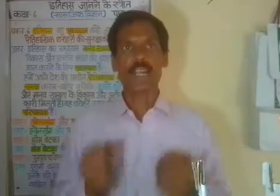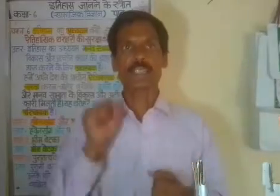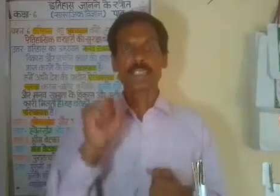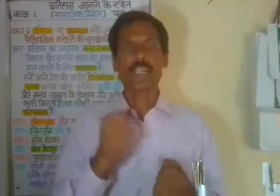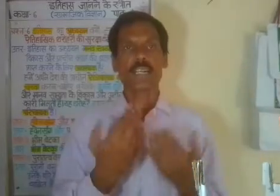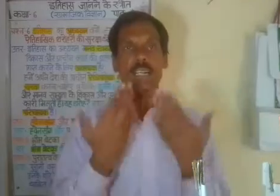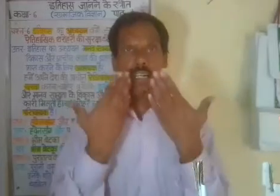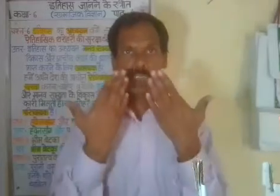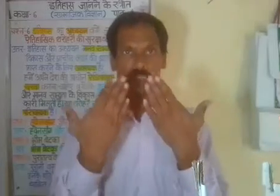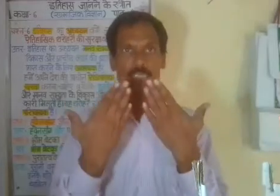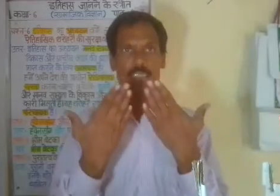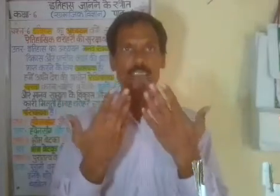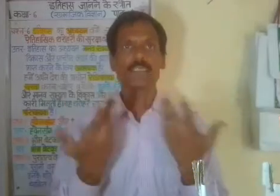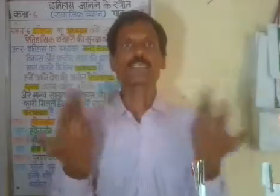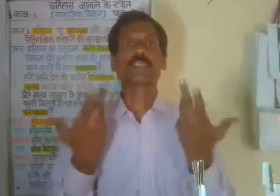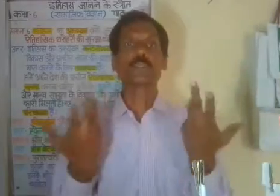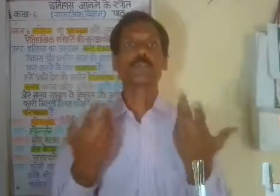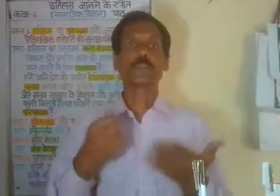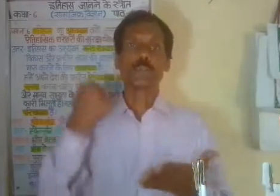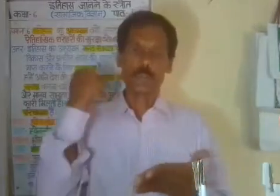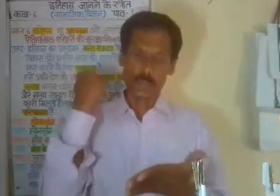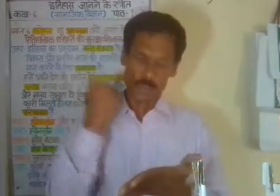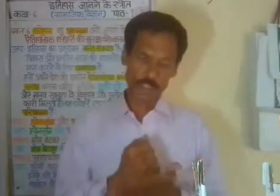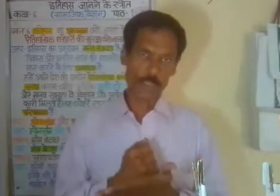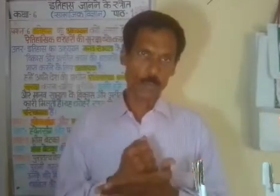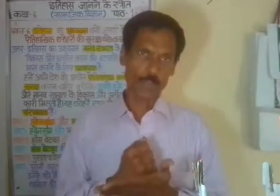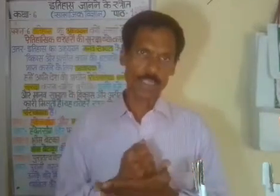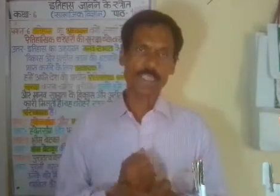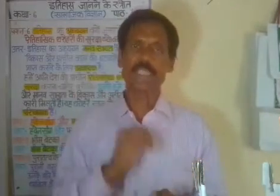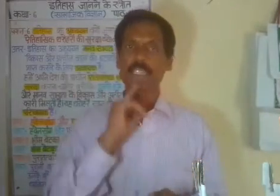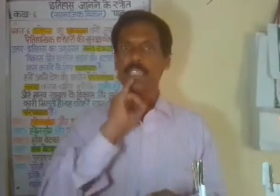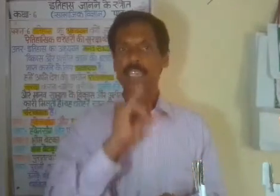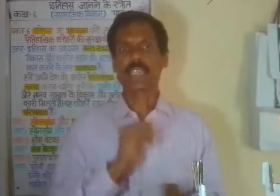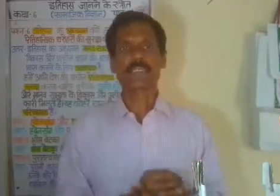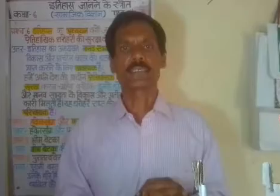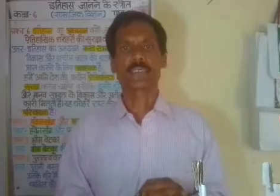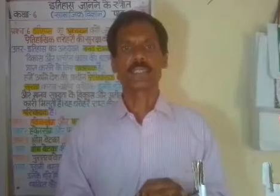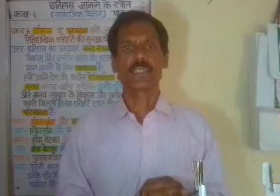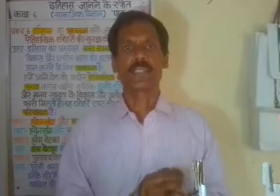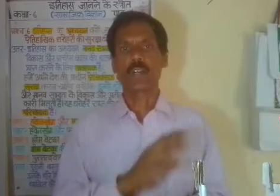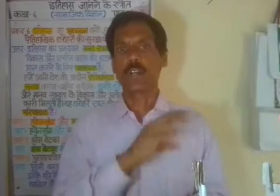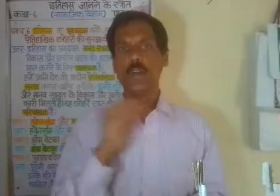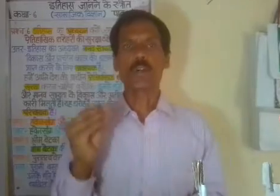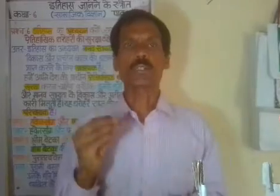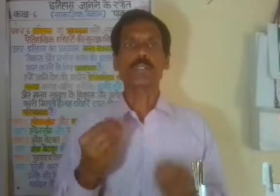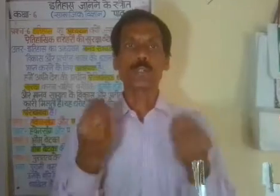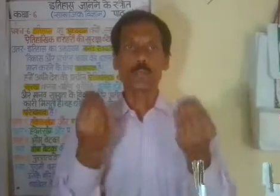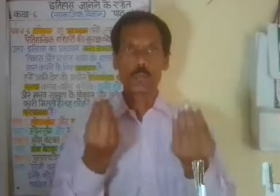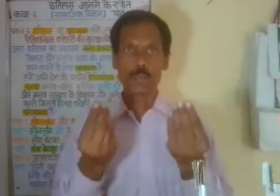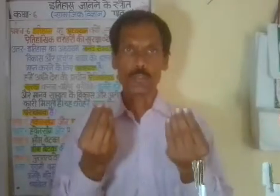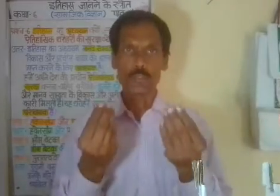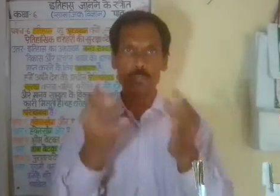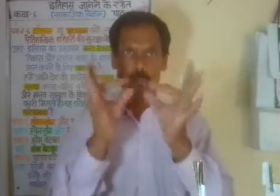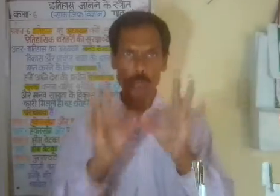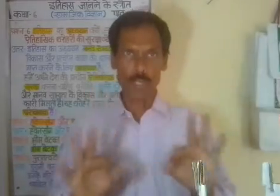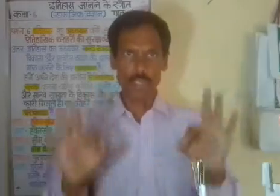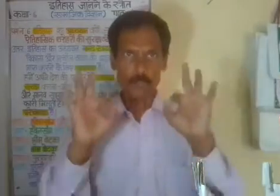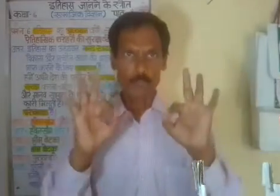इतिहास का अध्ययन क्यों जरूरी है और कुछ